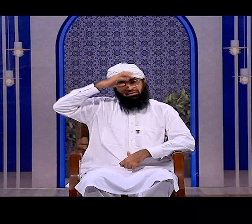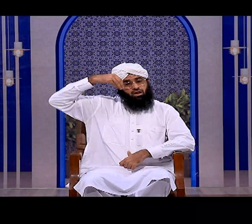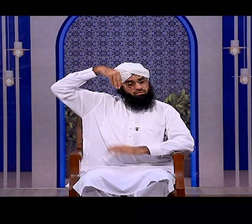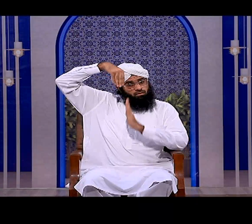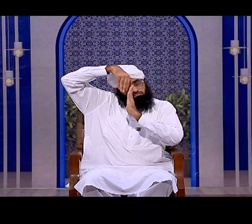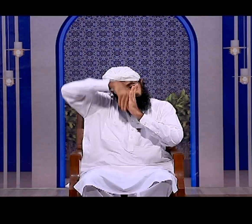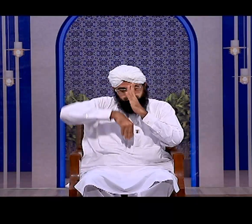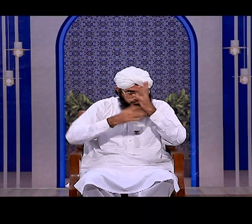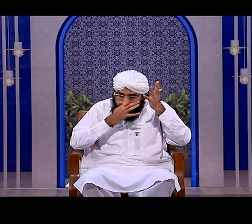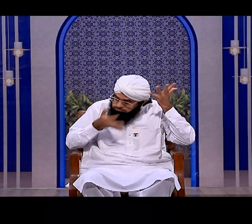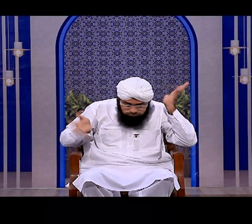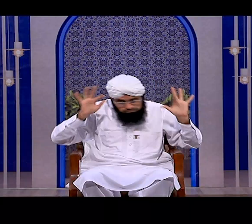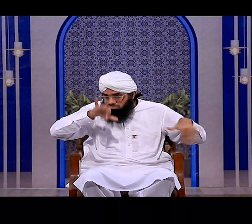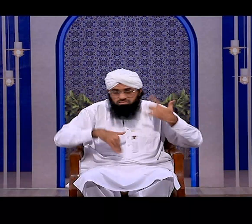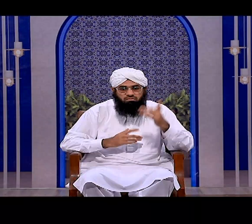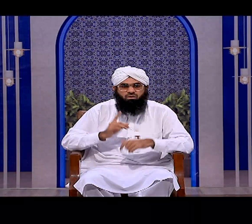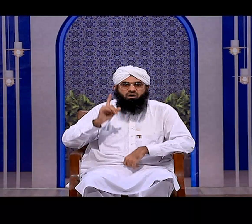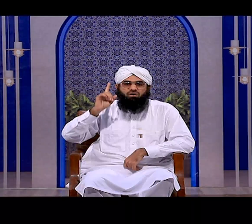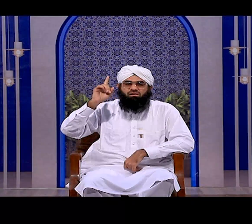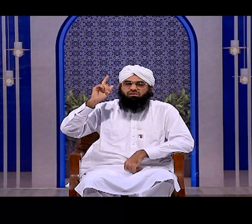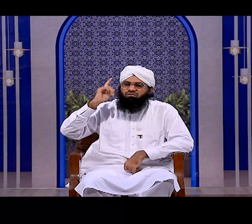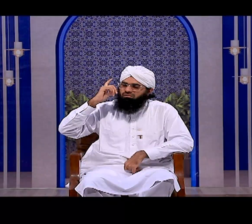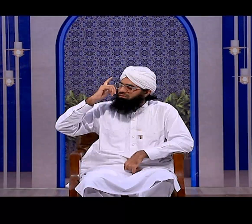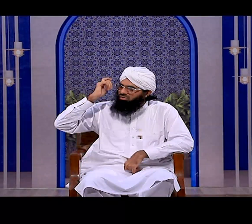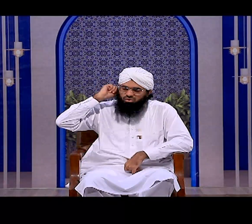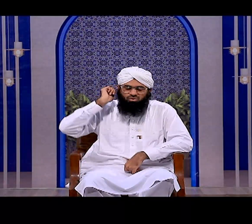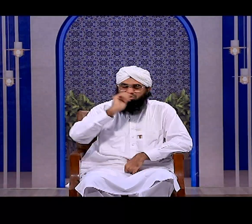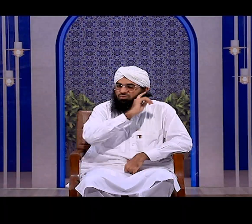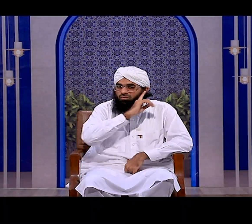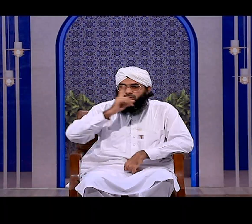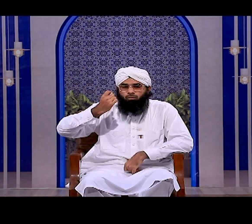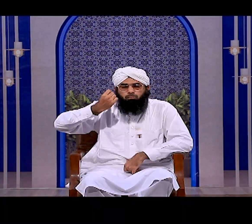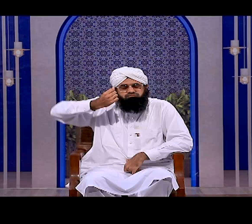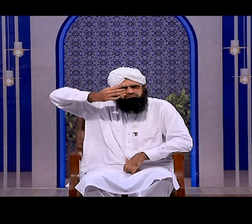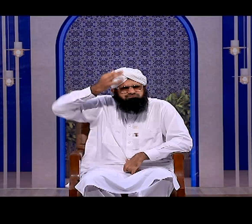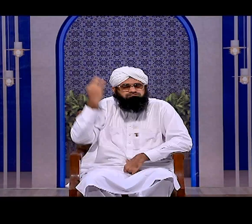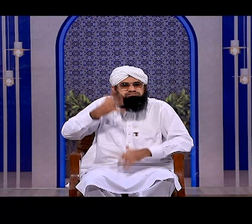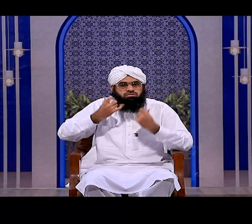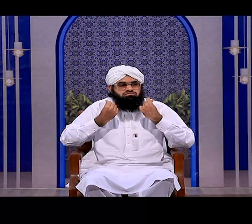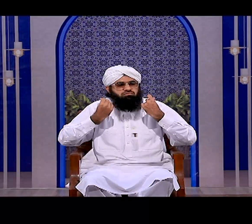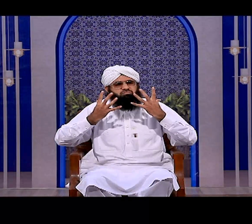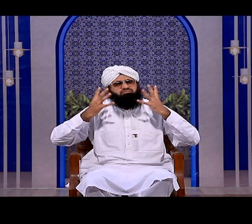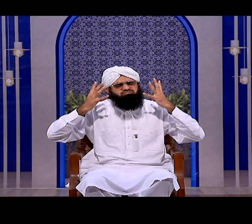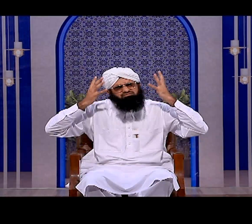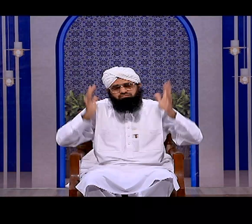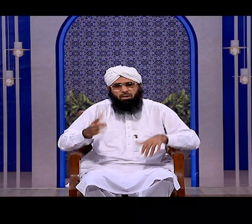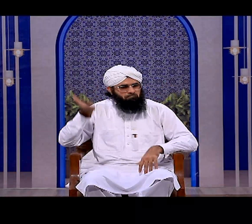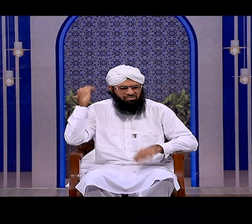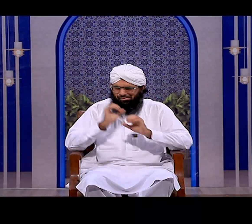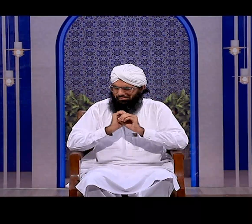ہوں گے، بعض اپنے ہی پسینے میں ڈبکیاں لے رہے ہوں گے۔ خدائے قہار جل جلالہ اس روز ایسا غضب